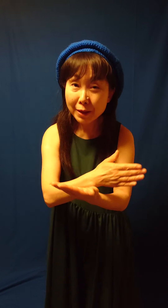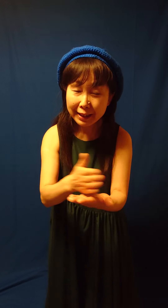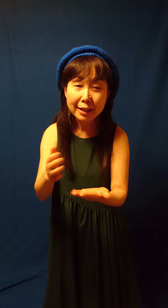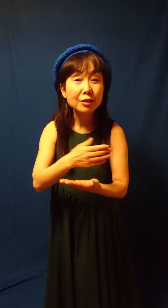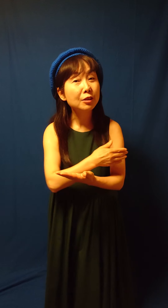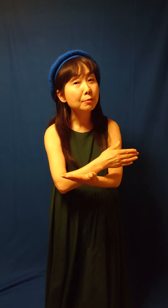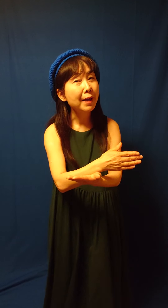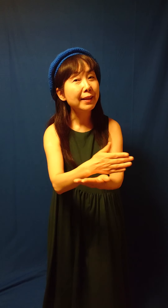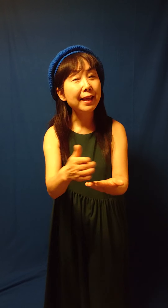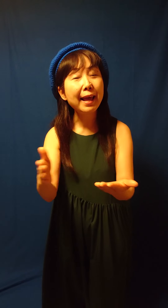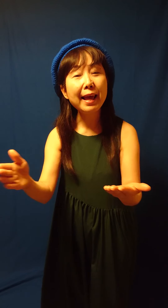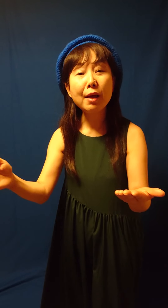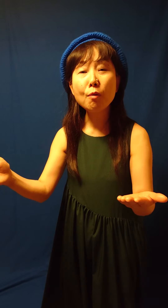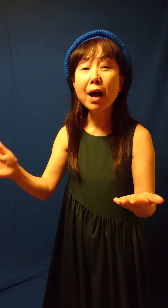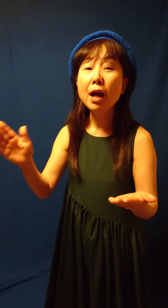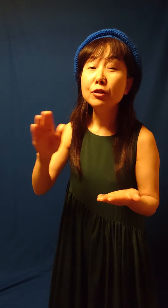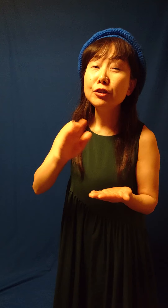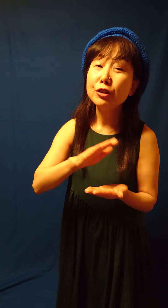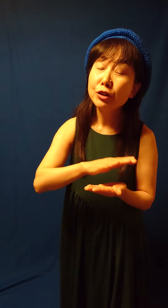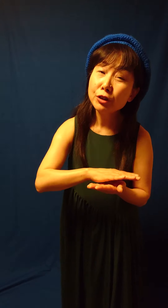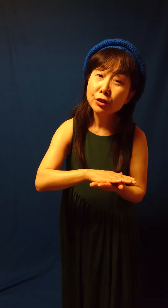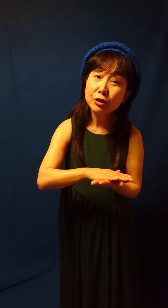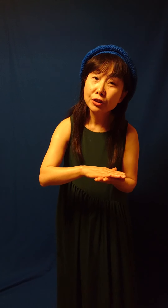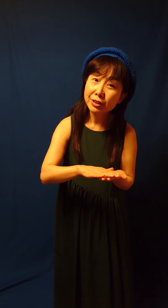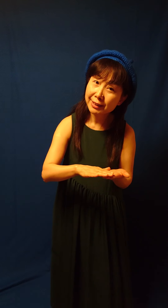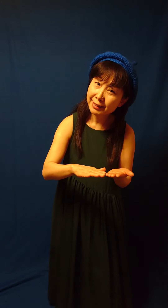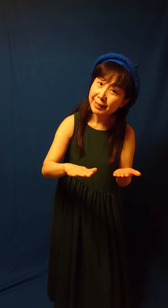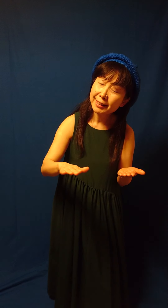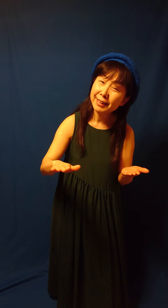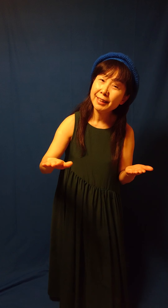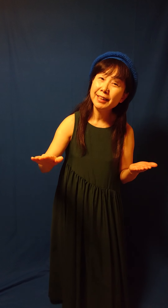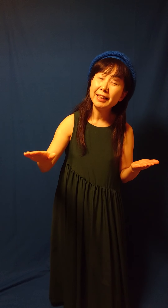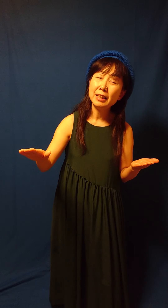すべてすべては美しい、